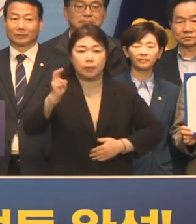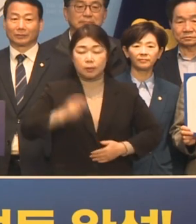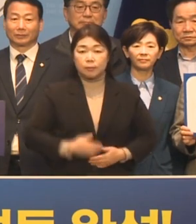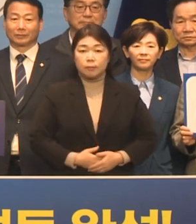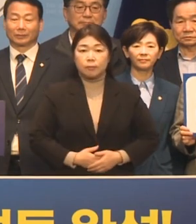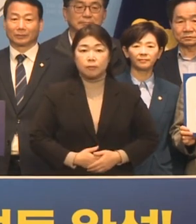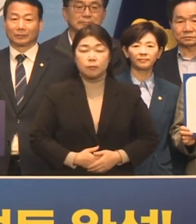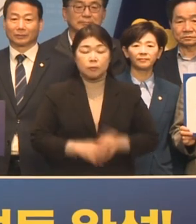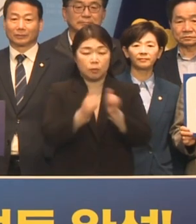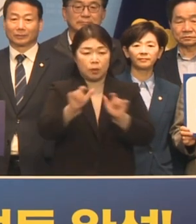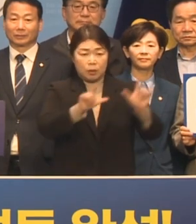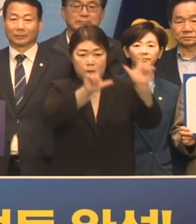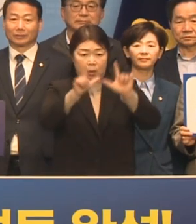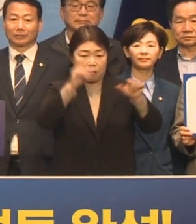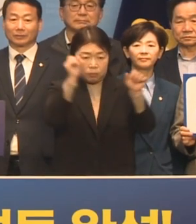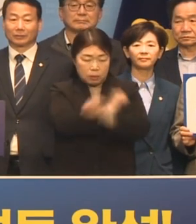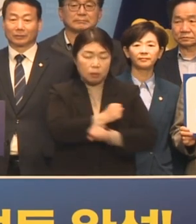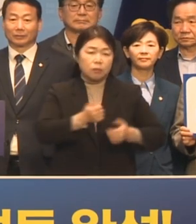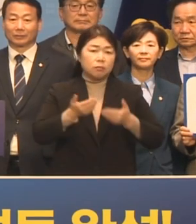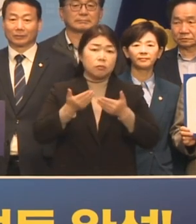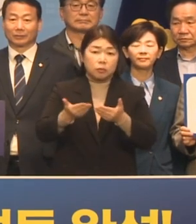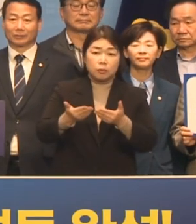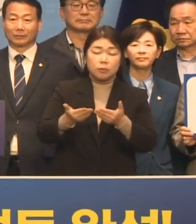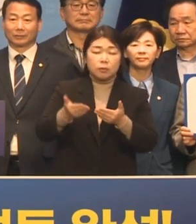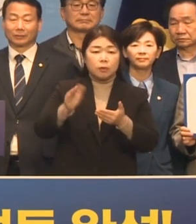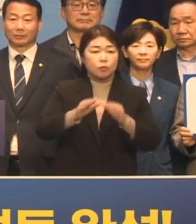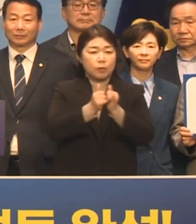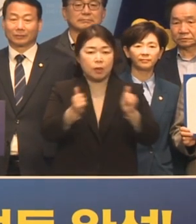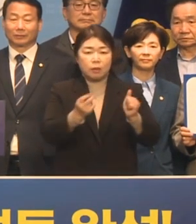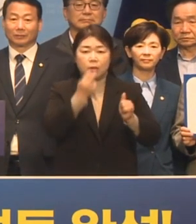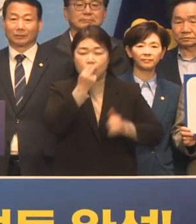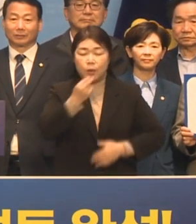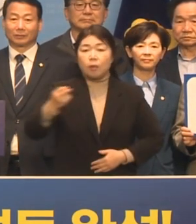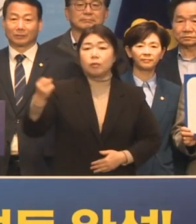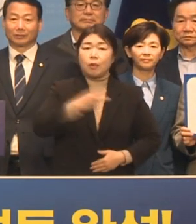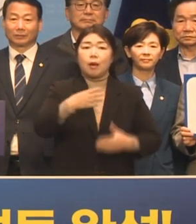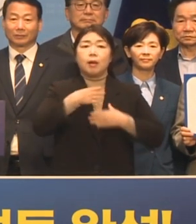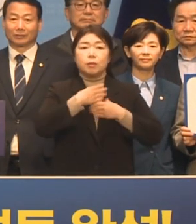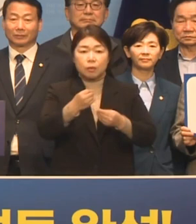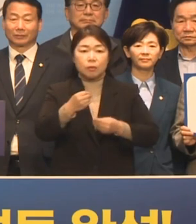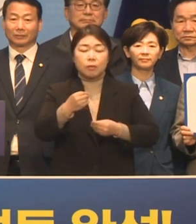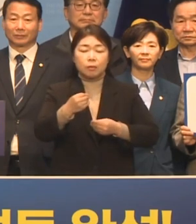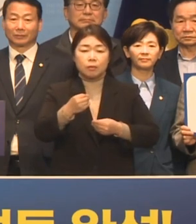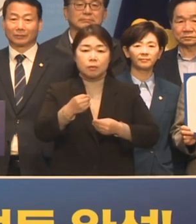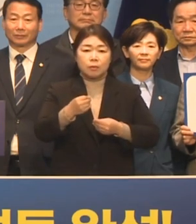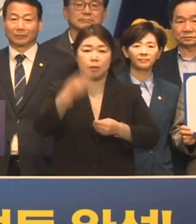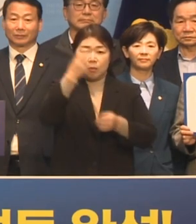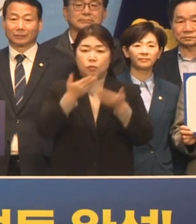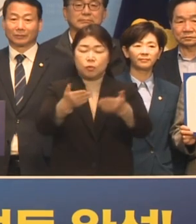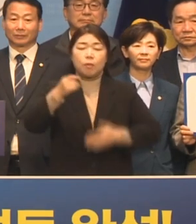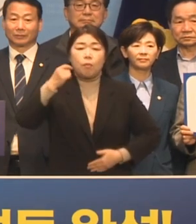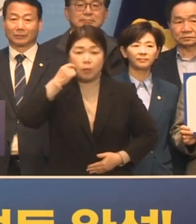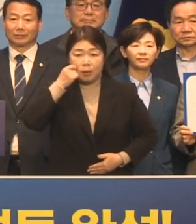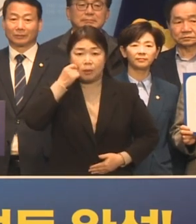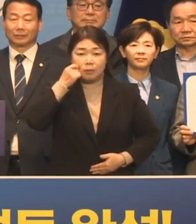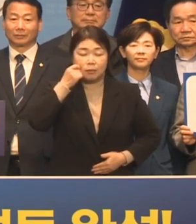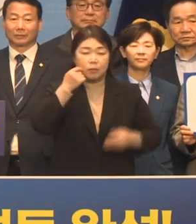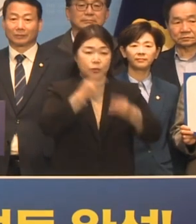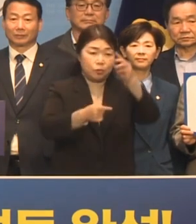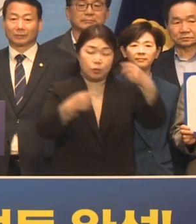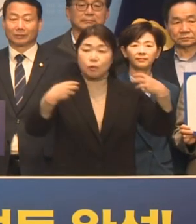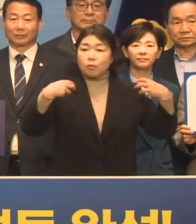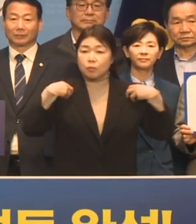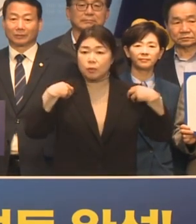처참하게 무너진 민생과 가장 기본적인 국민의 생명과 안전을 담보하지 못하는 나라, 윤석열